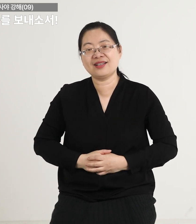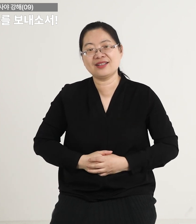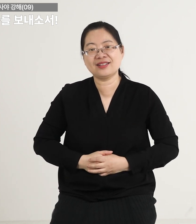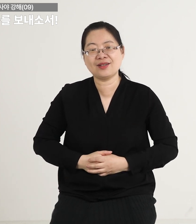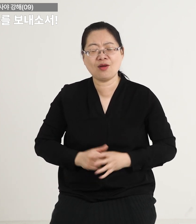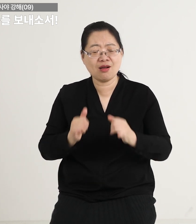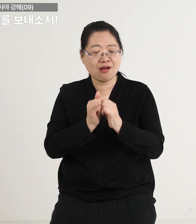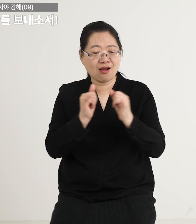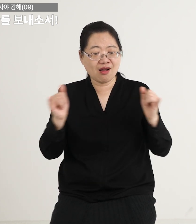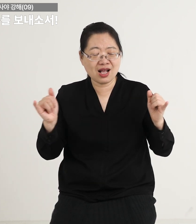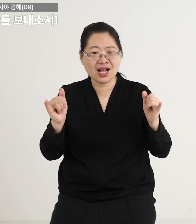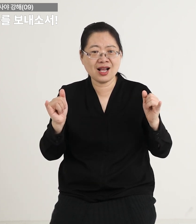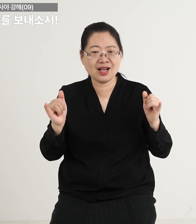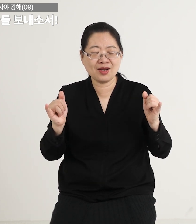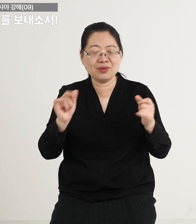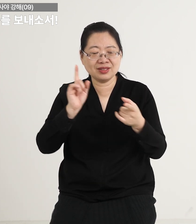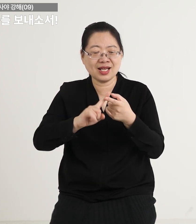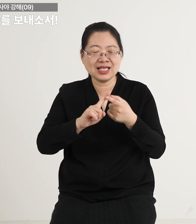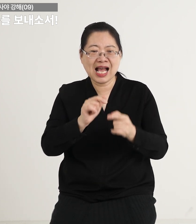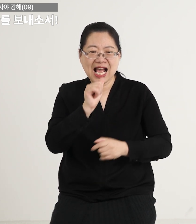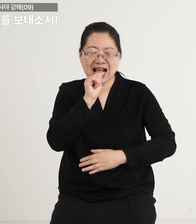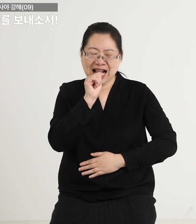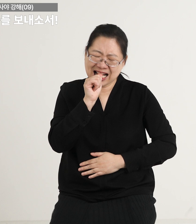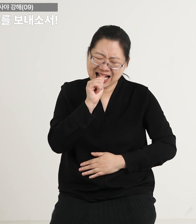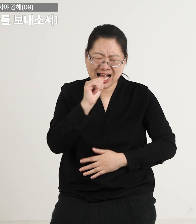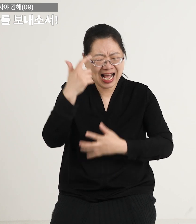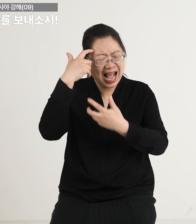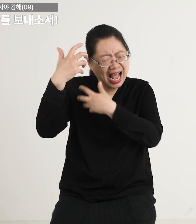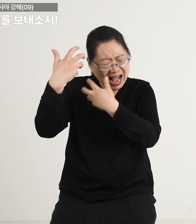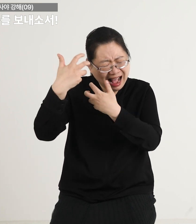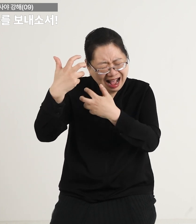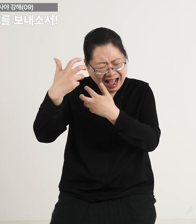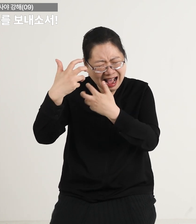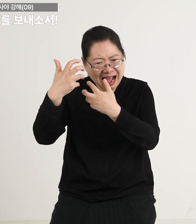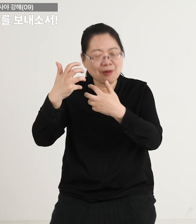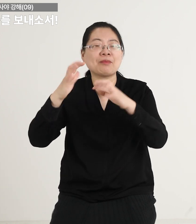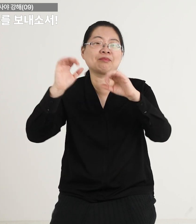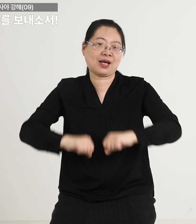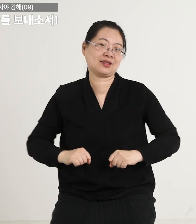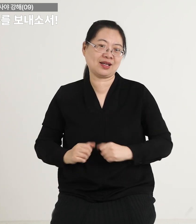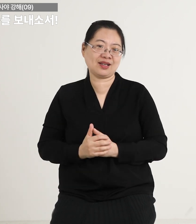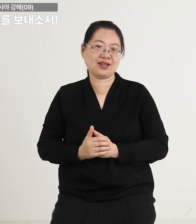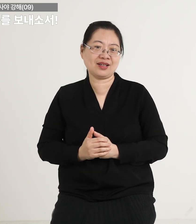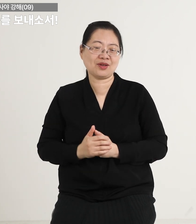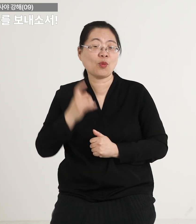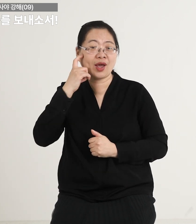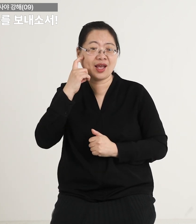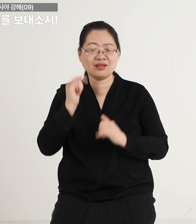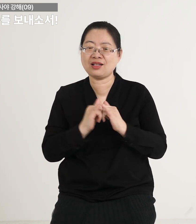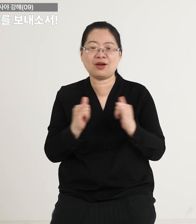사람이 절대화되면 망하게 돼 있어요. 사람은 어쩔 수가 없어요.